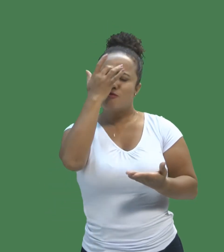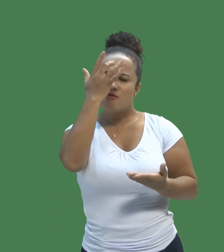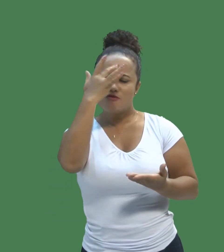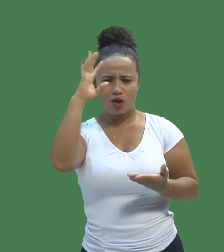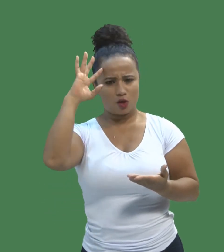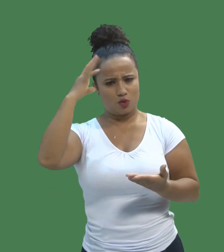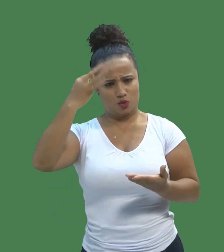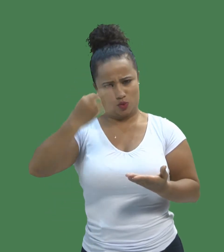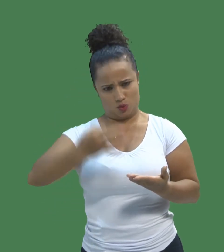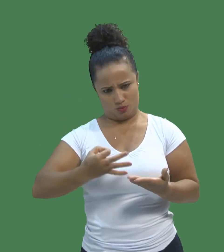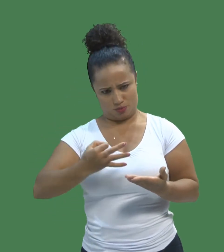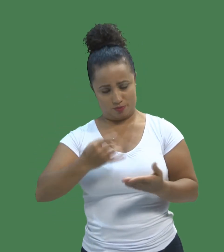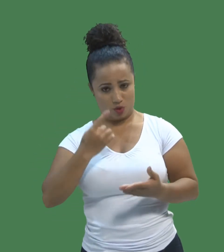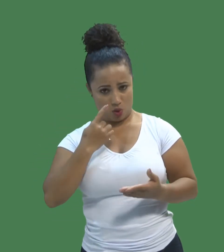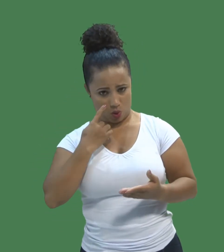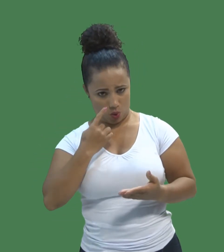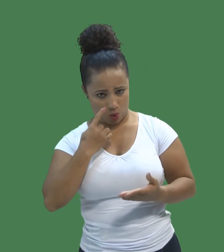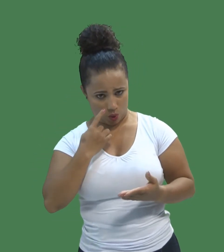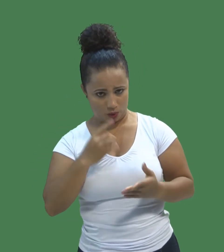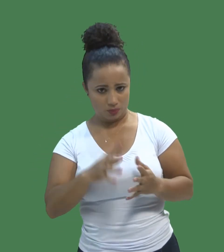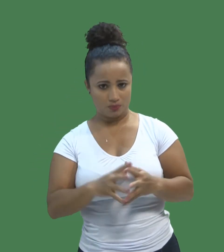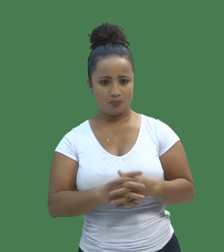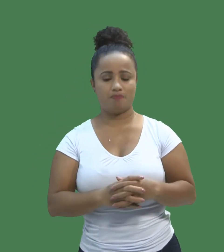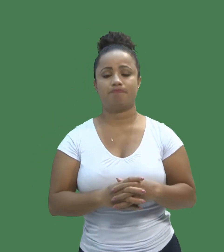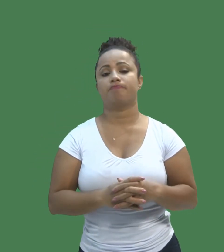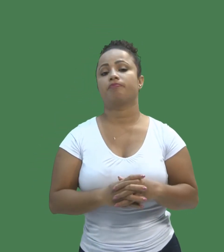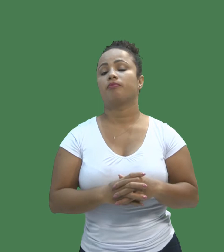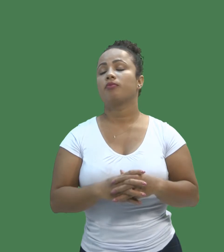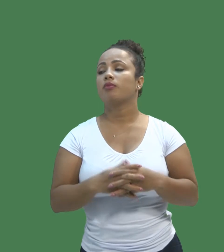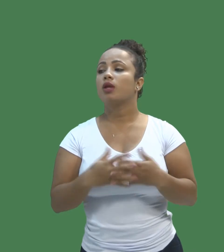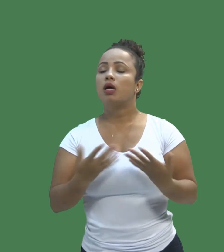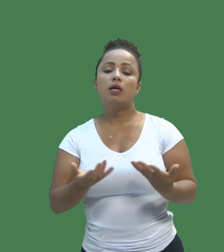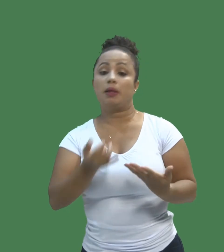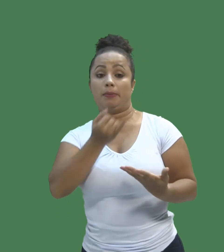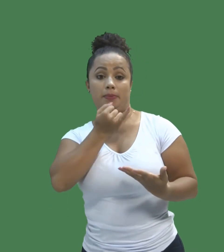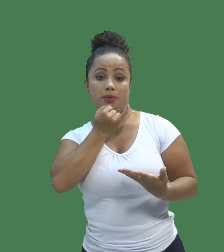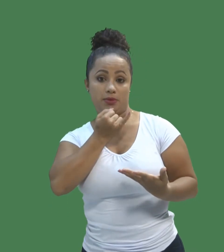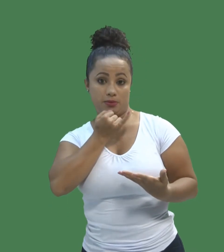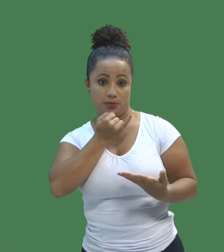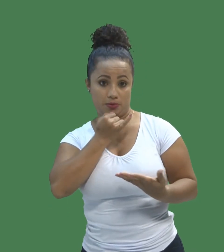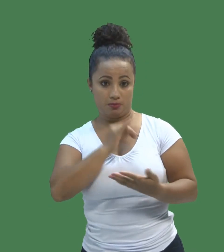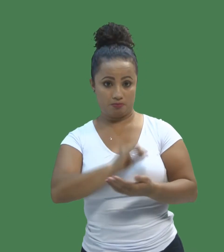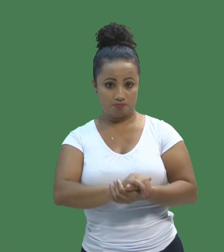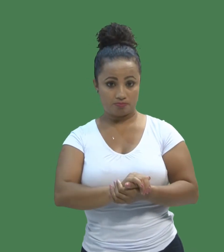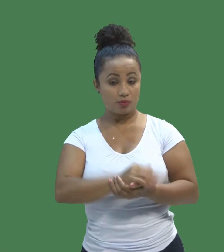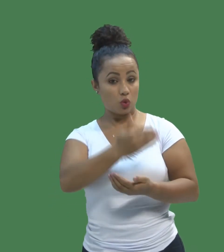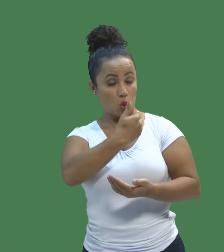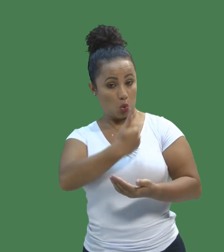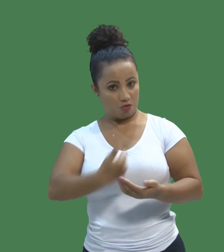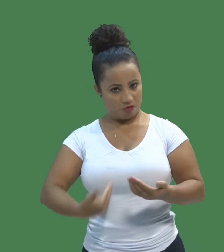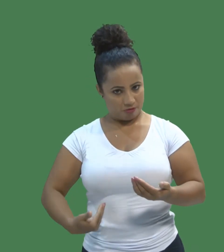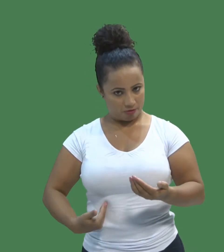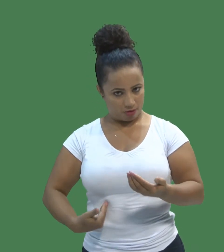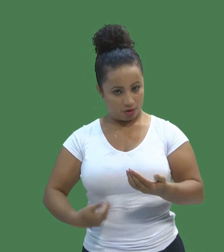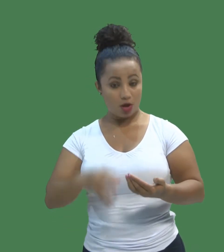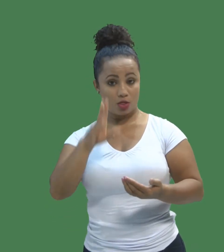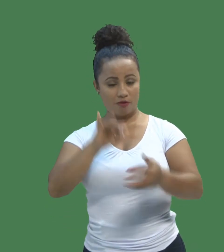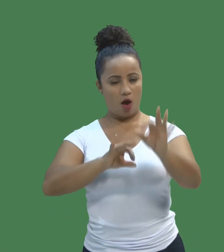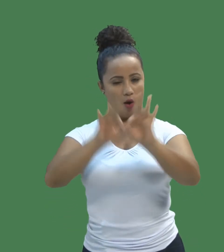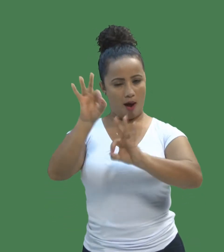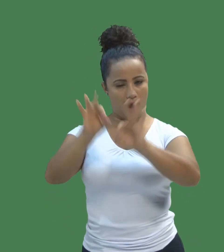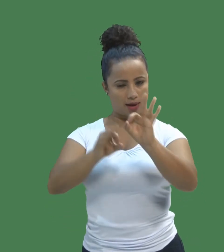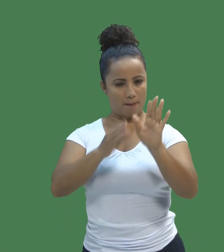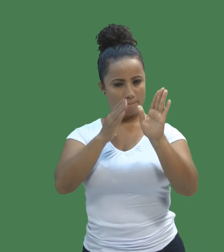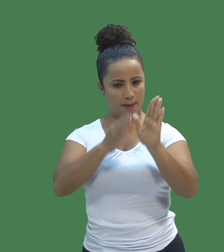ideologias. É muito simples ilustrar para vocês essa informação. Vejam só,